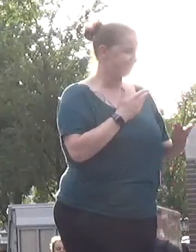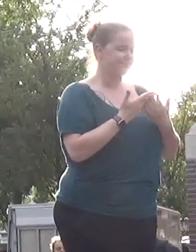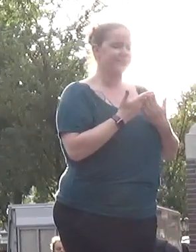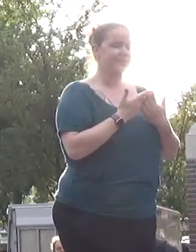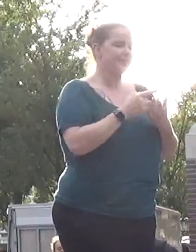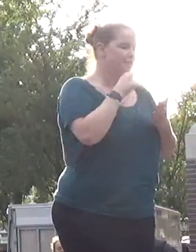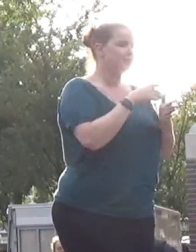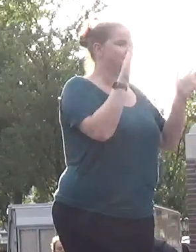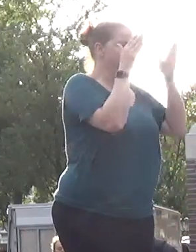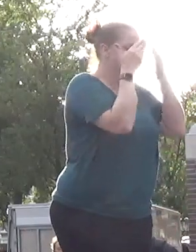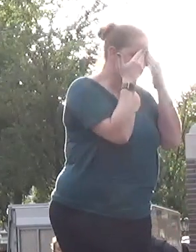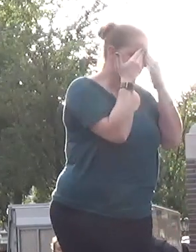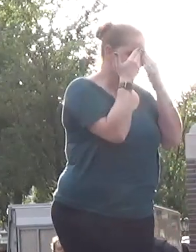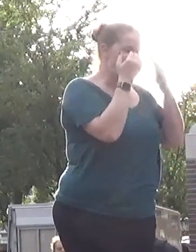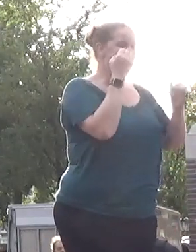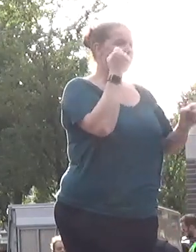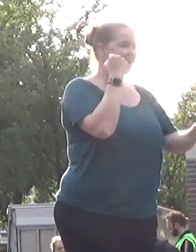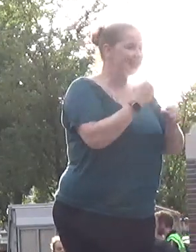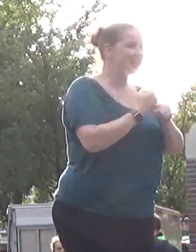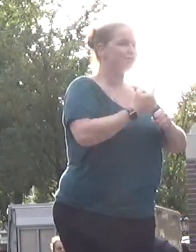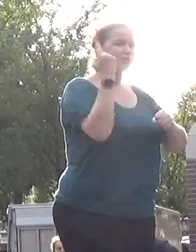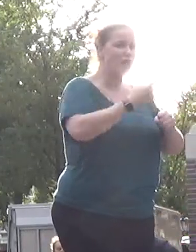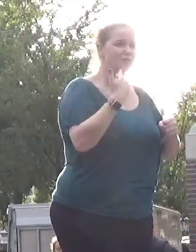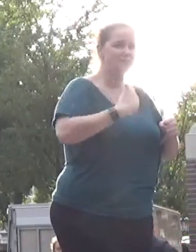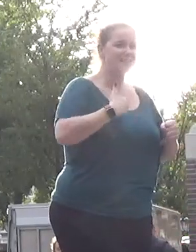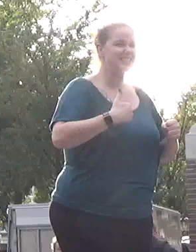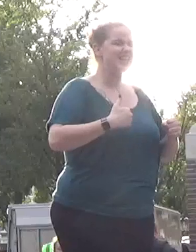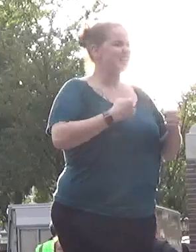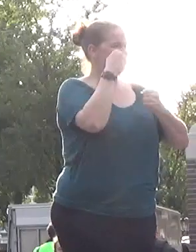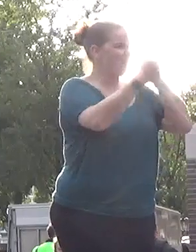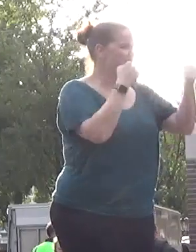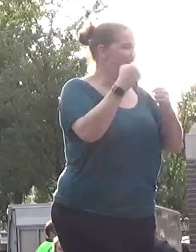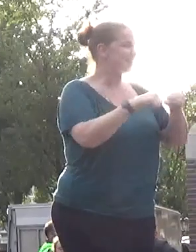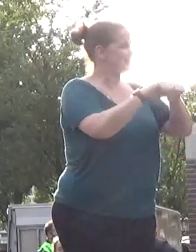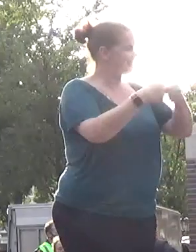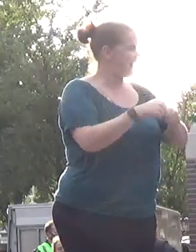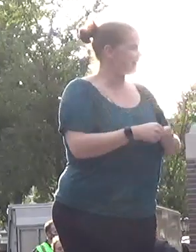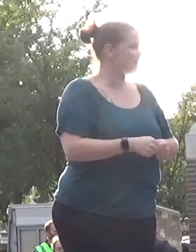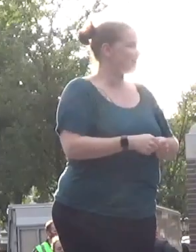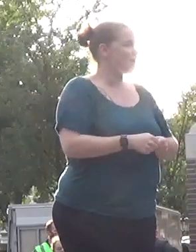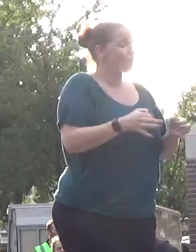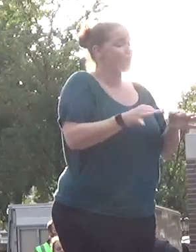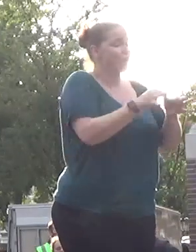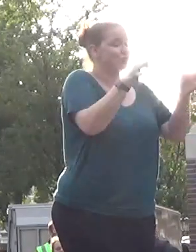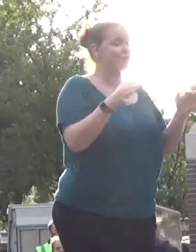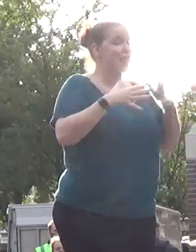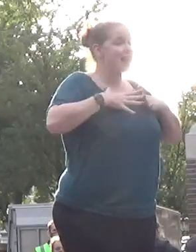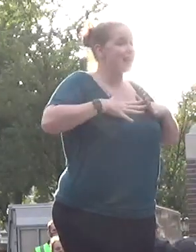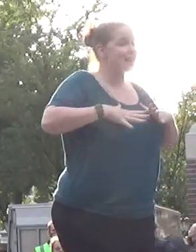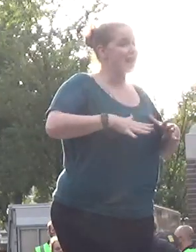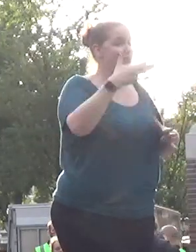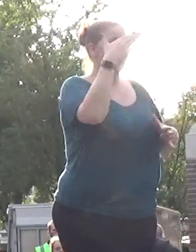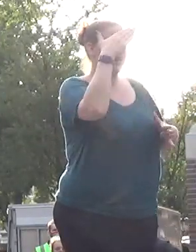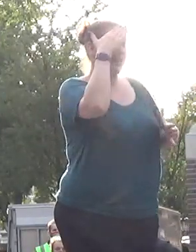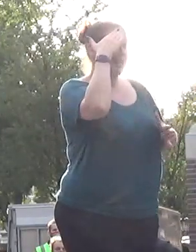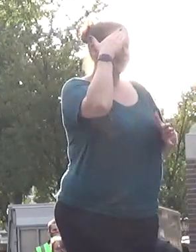sluit voor de realiteit van duizenden is gewelddadig en schadelijk voor een gezonde lichamelijke, geestelijke en spirituele ontwikkeling